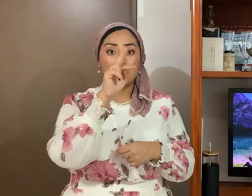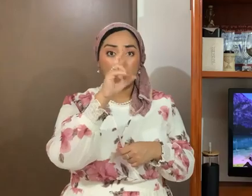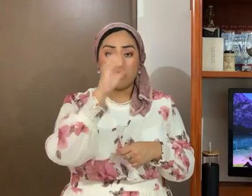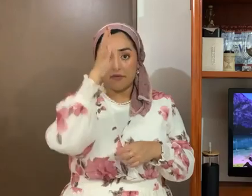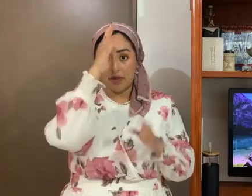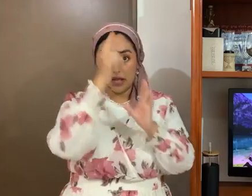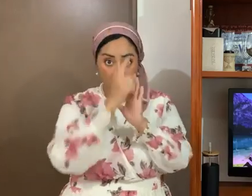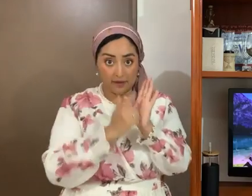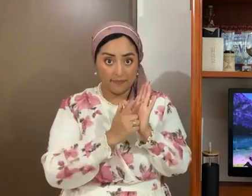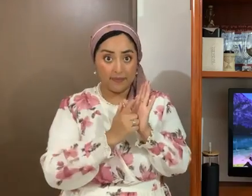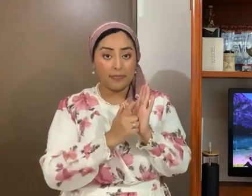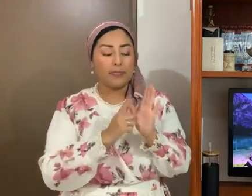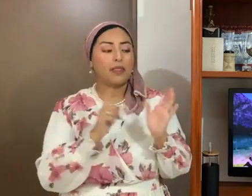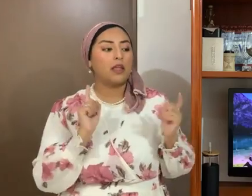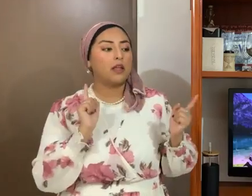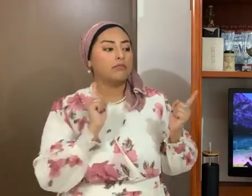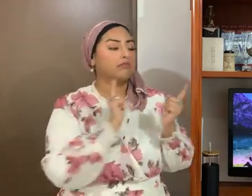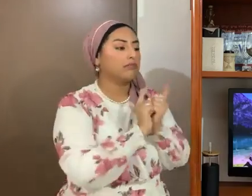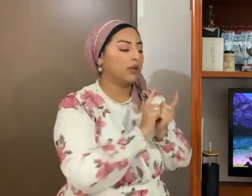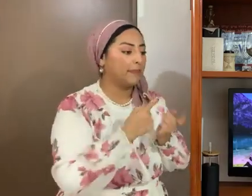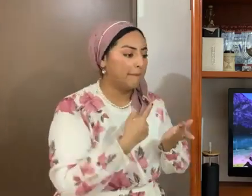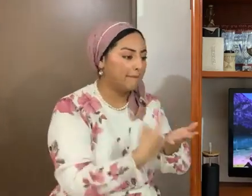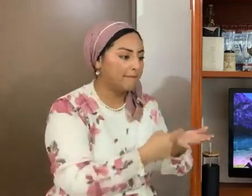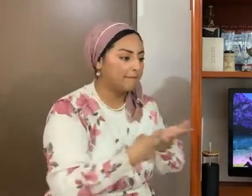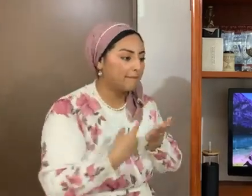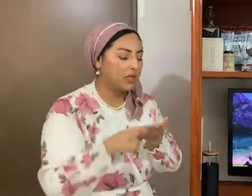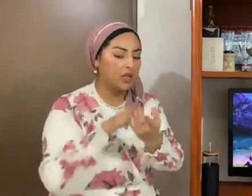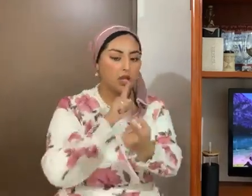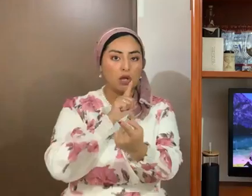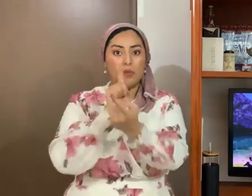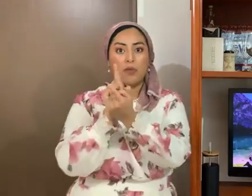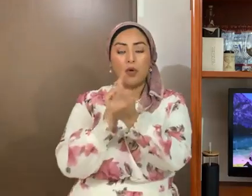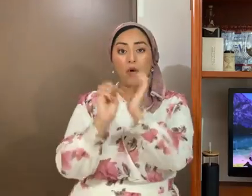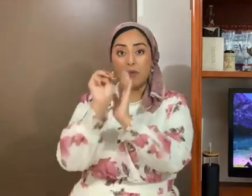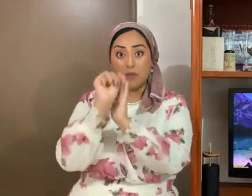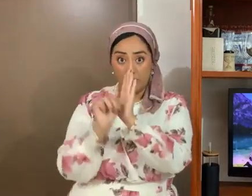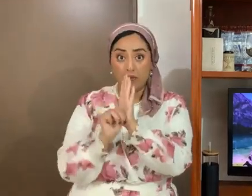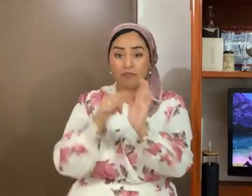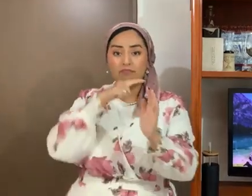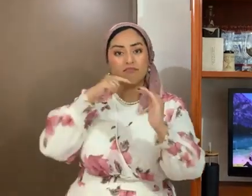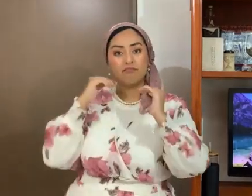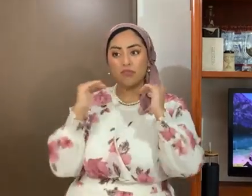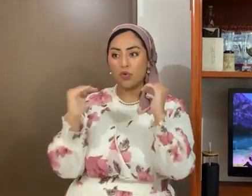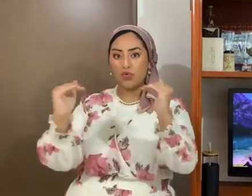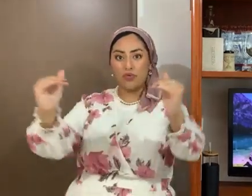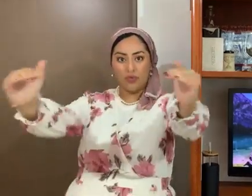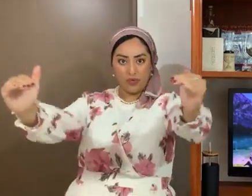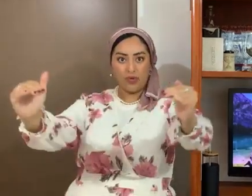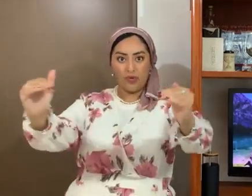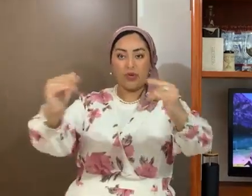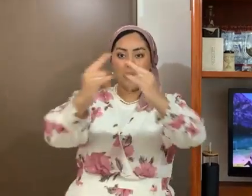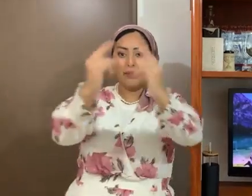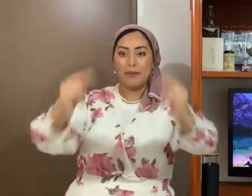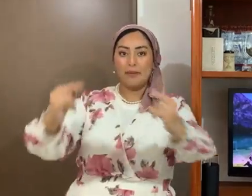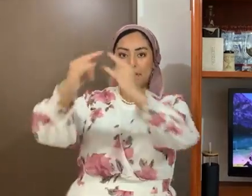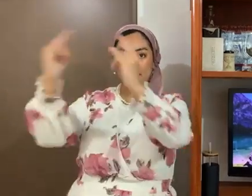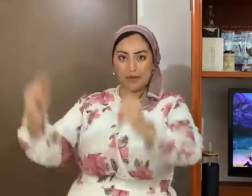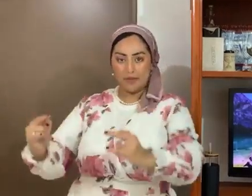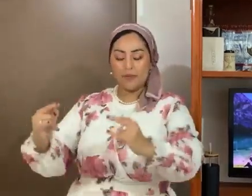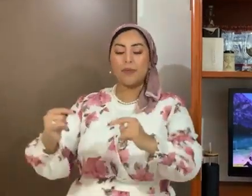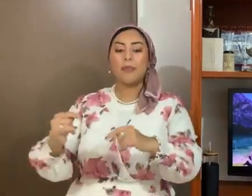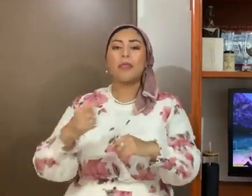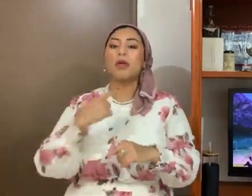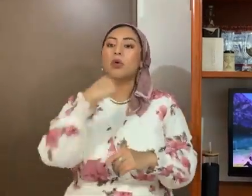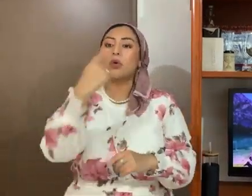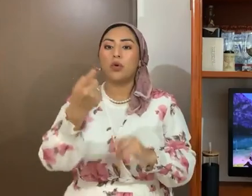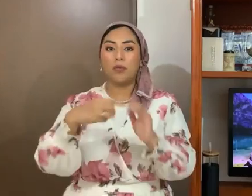de Moisés, vino con los hijos y la mujer de este, vino a Moisés en el desierto, donde estaba acampado junto al monte de Elohim.